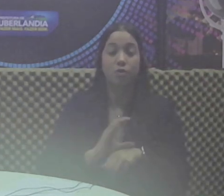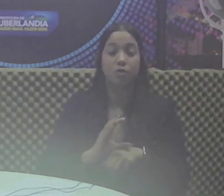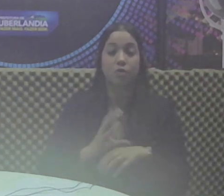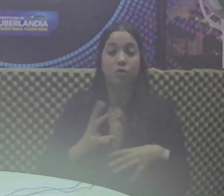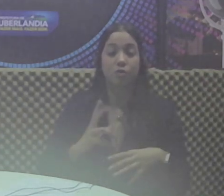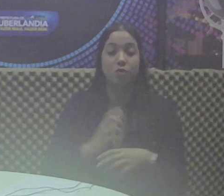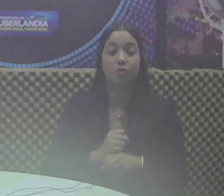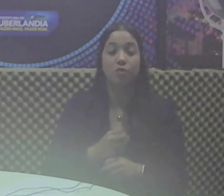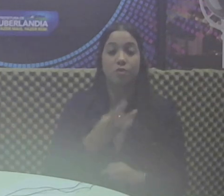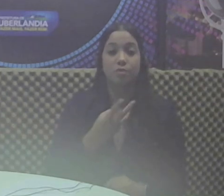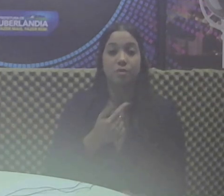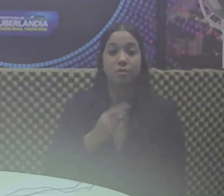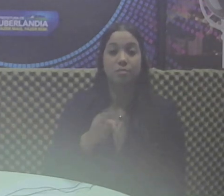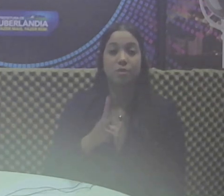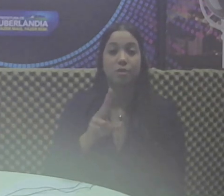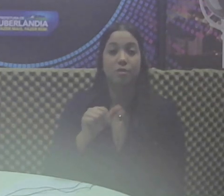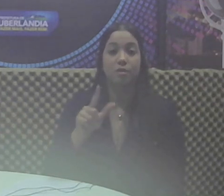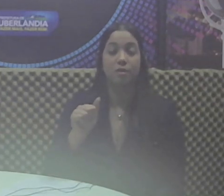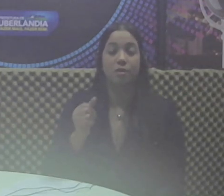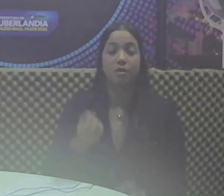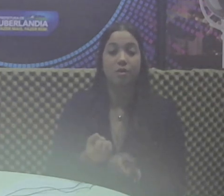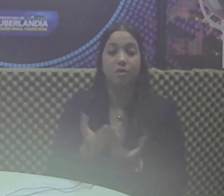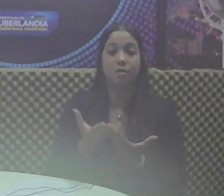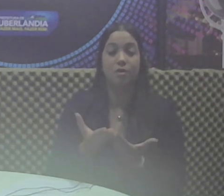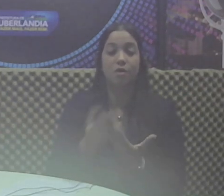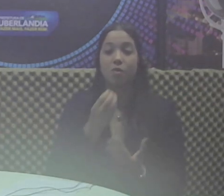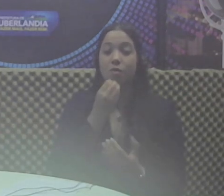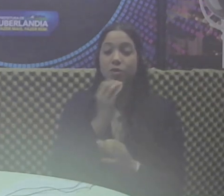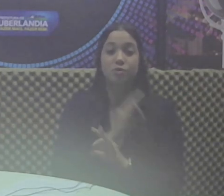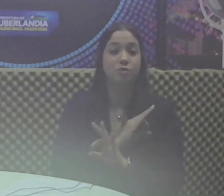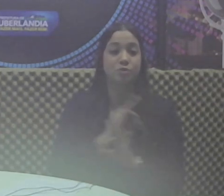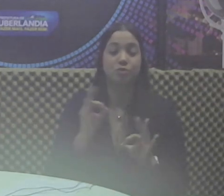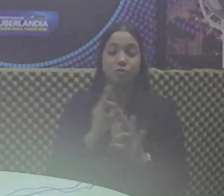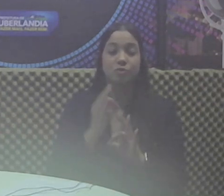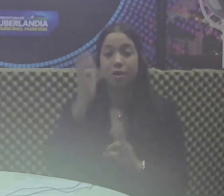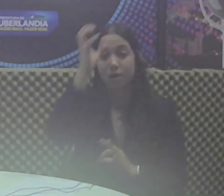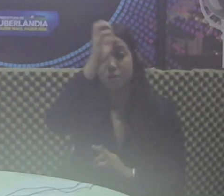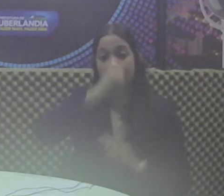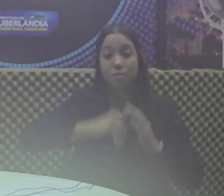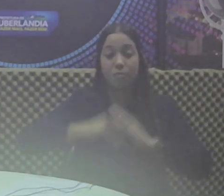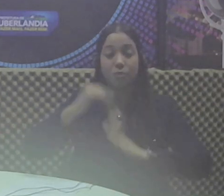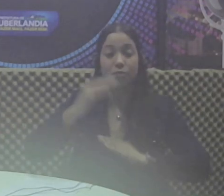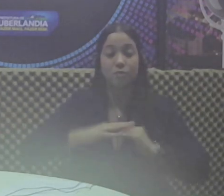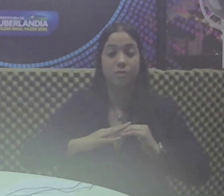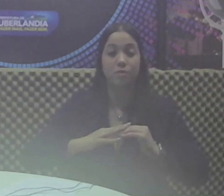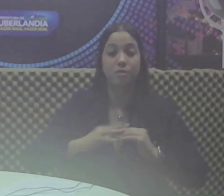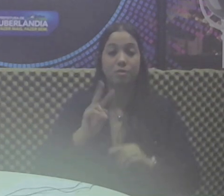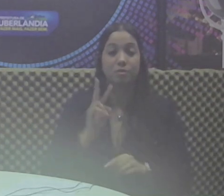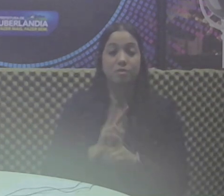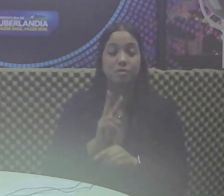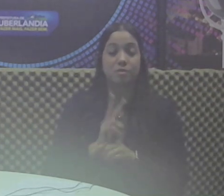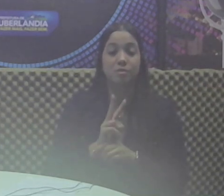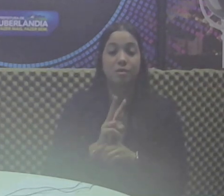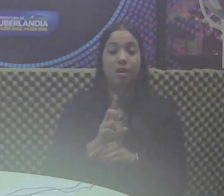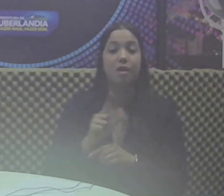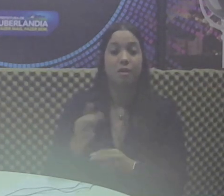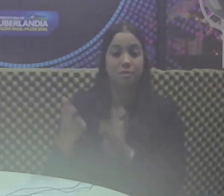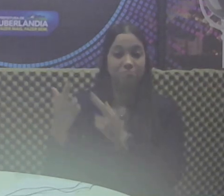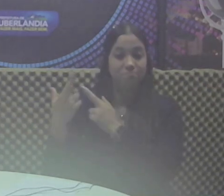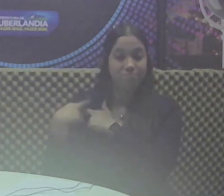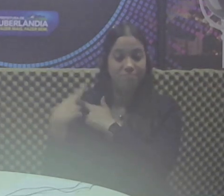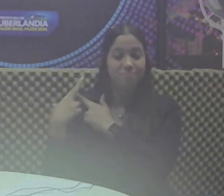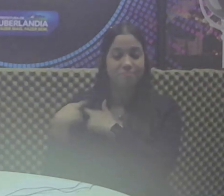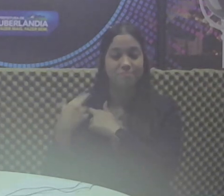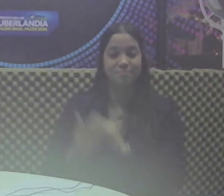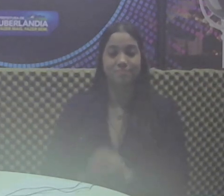totalizando mais de 37 mil vagas oferecidas. É uma oportunidade show para quem quer aprender uma profissão. Uma cidade que cuida. É